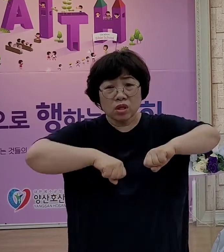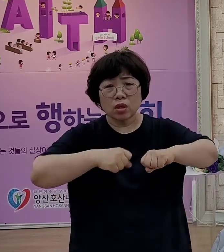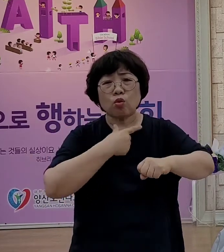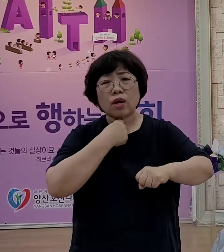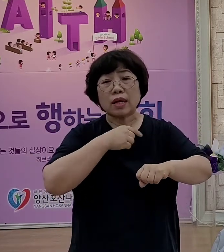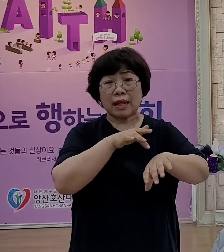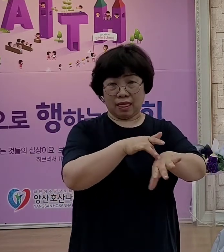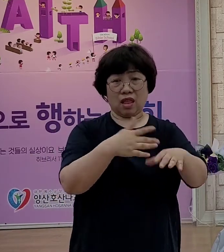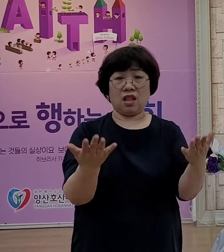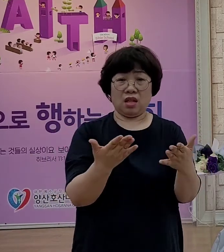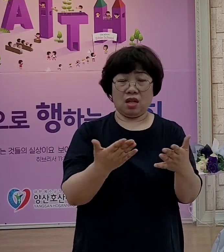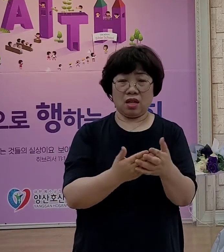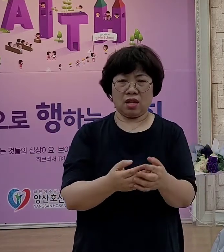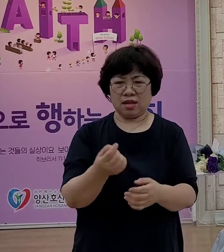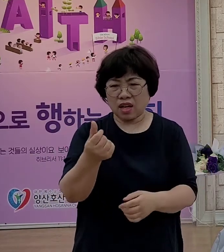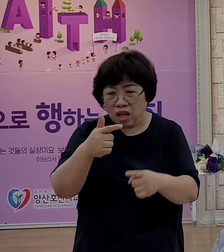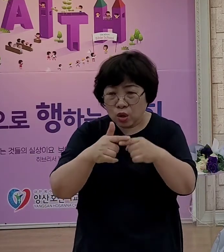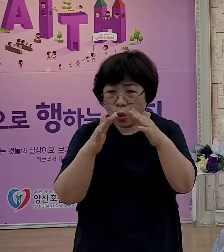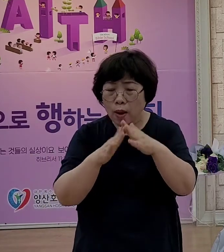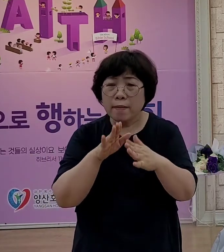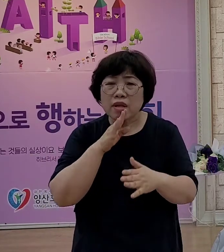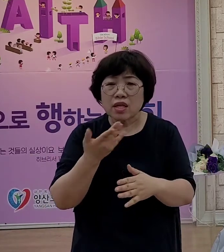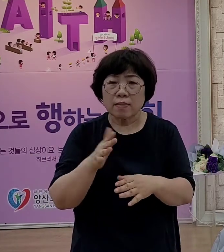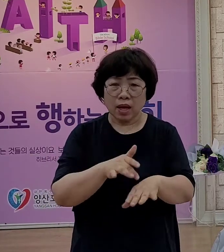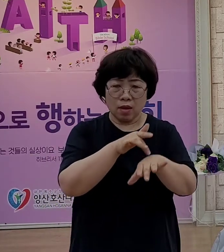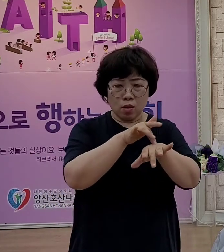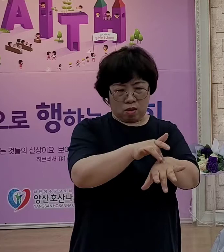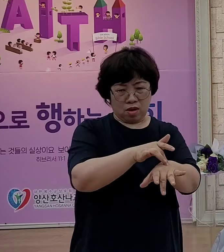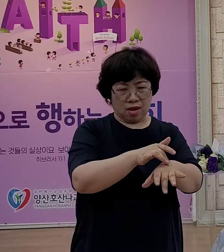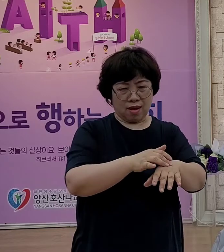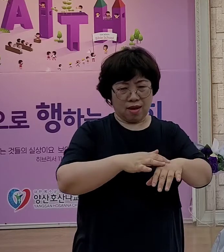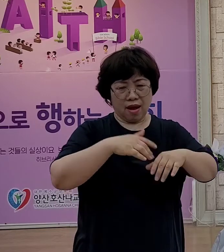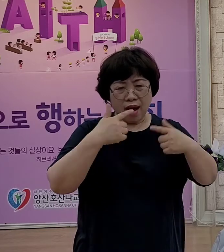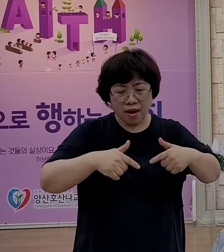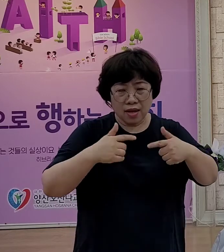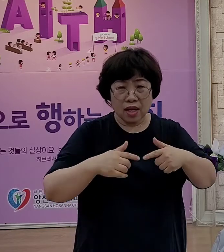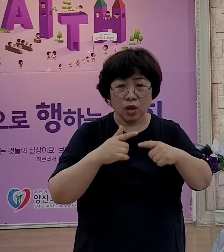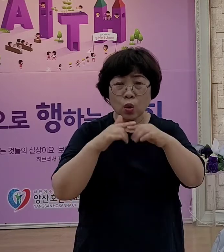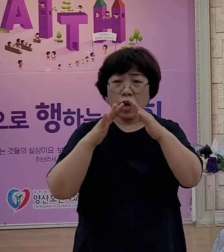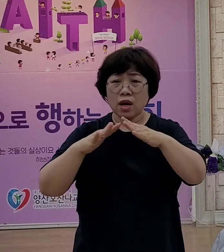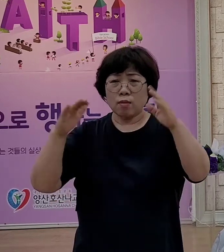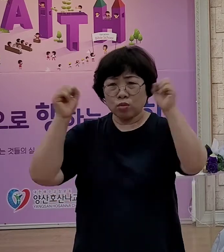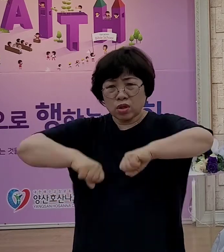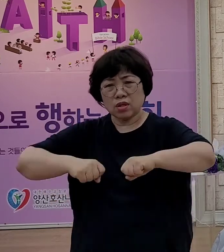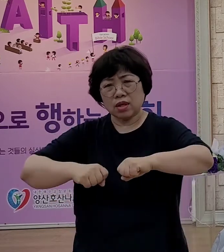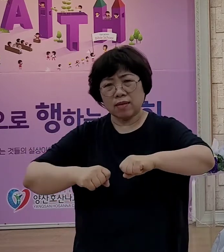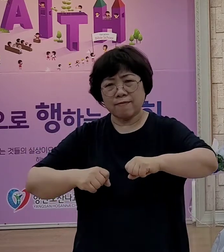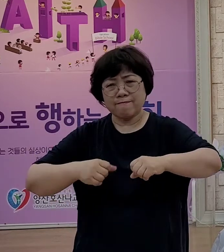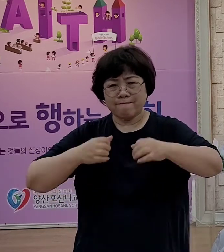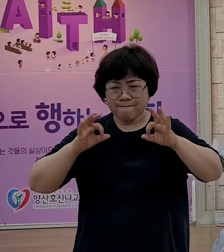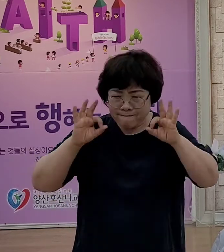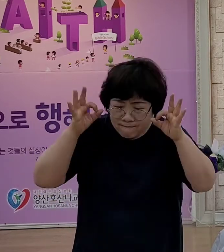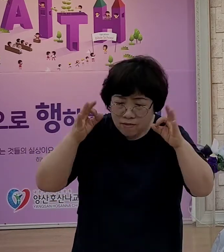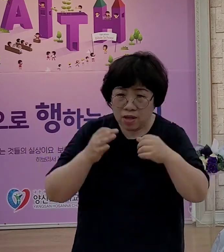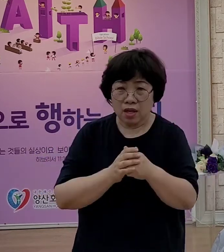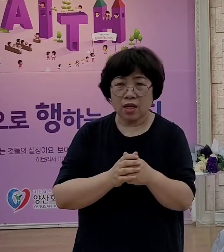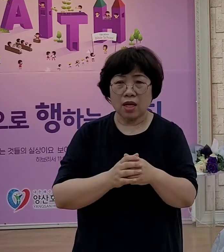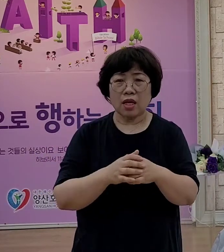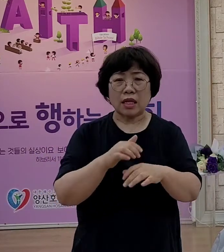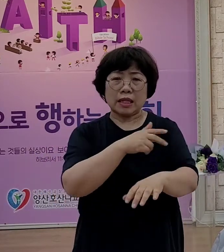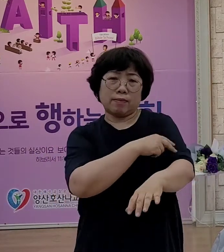이렇게 작은 교회지만 무너뜨리려고 마귀는 역사. 제가 그 집사님이 마귀가 아니라 마귀가 그렇게